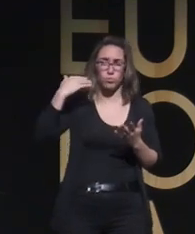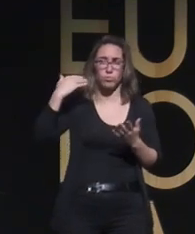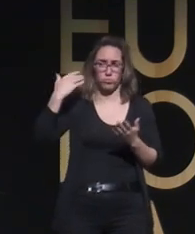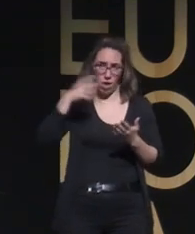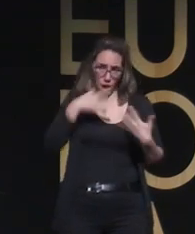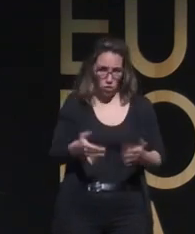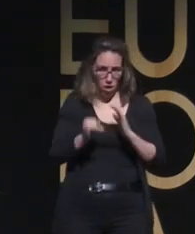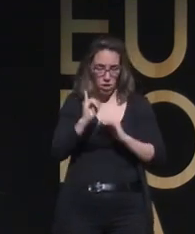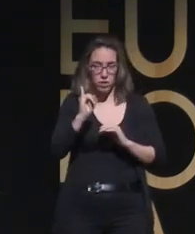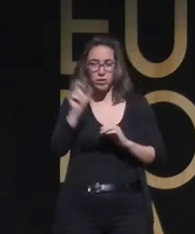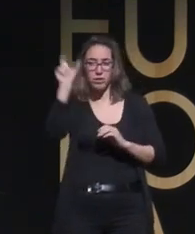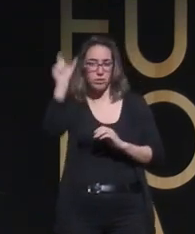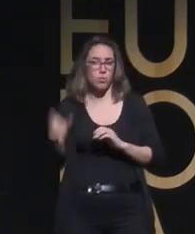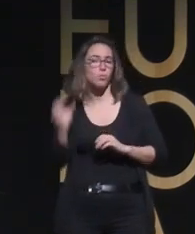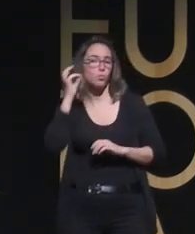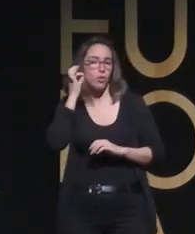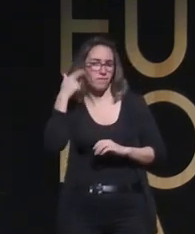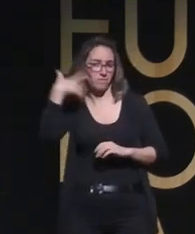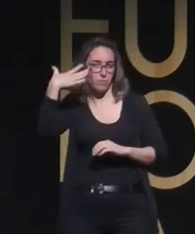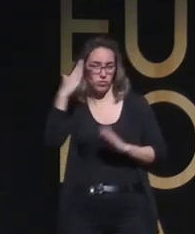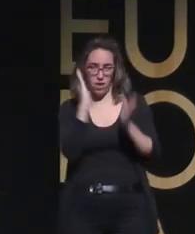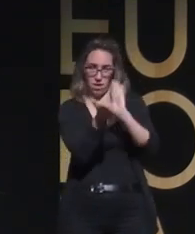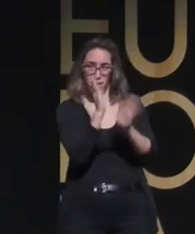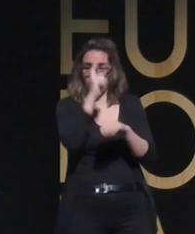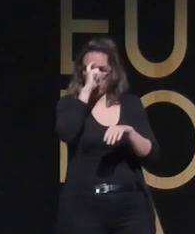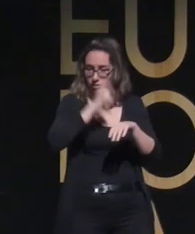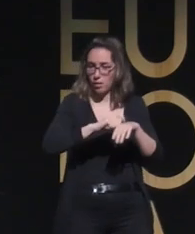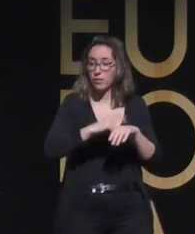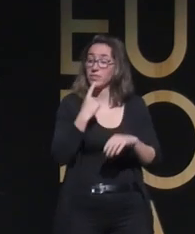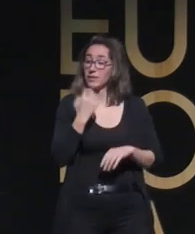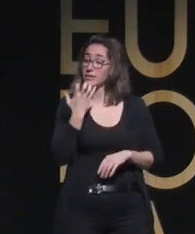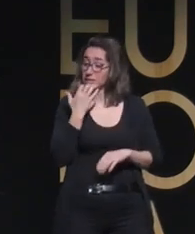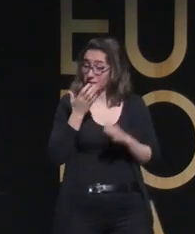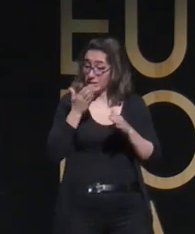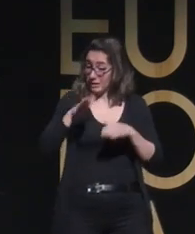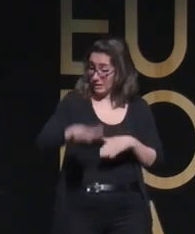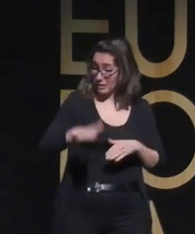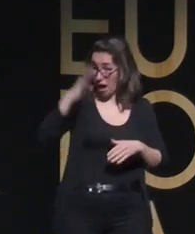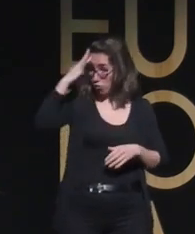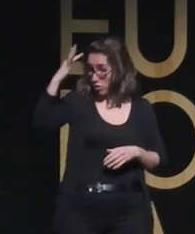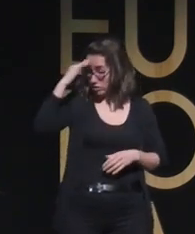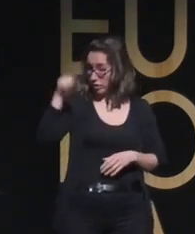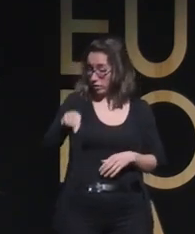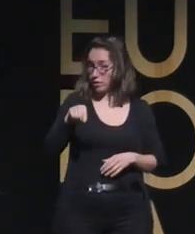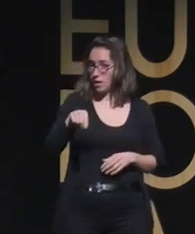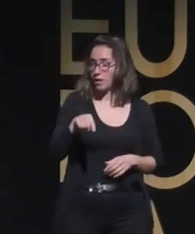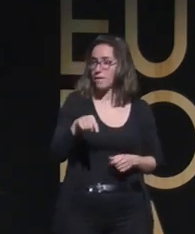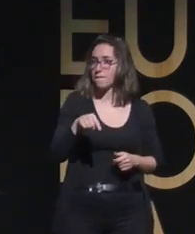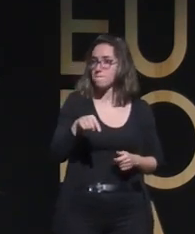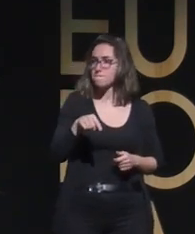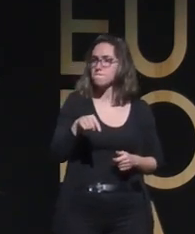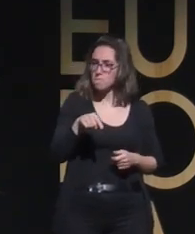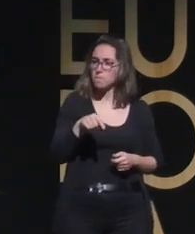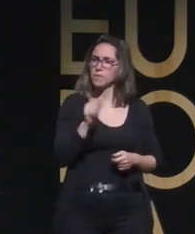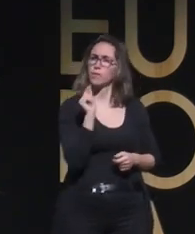Había una terapeuta, Kulema Danes, que ella siempre decía que cuando hay un niño o un adolescente que es capaz de